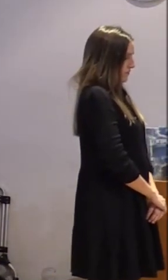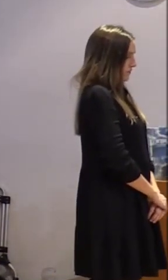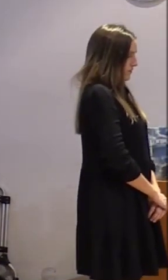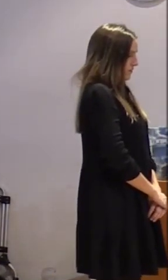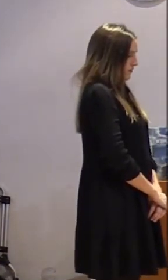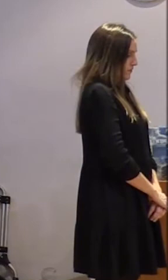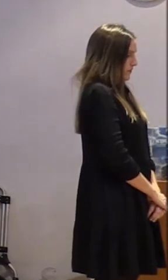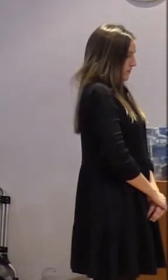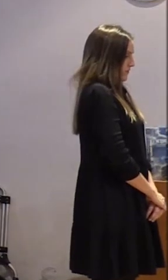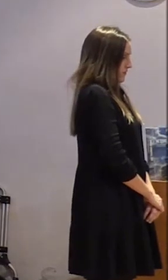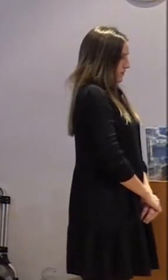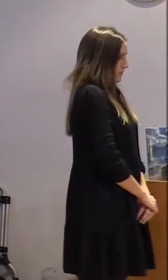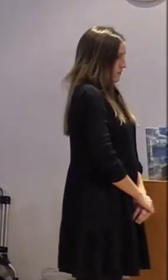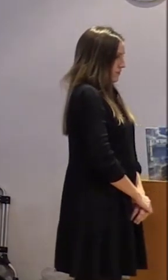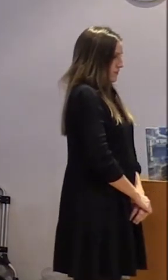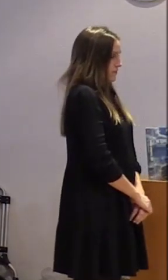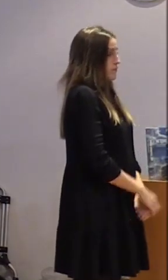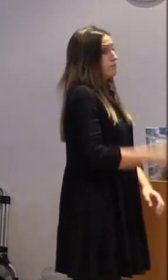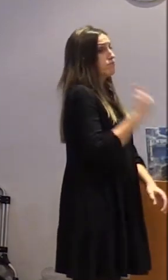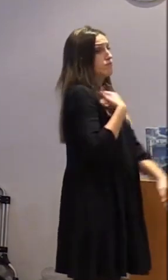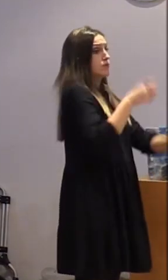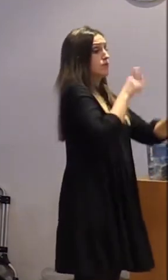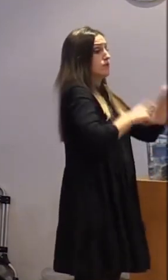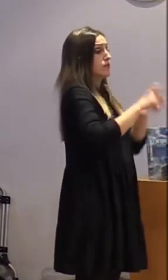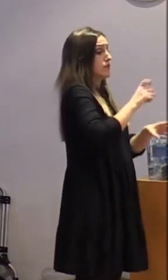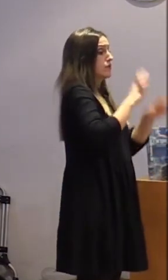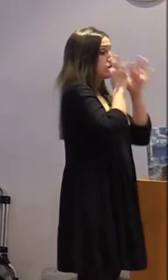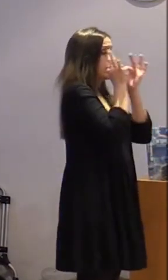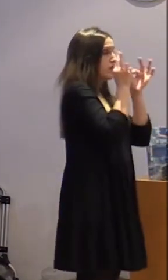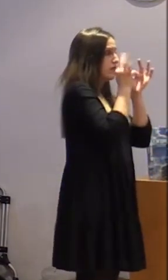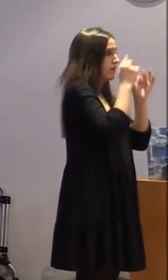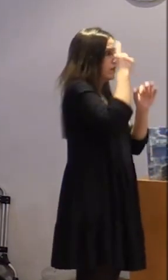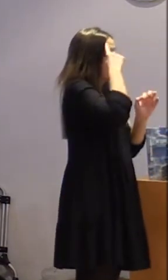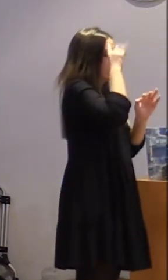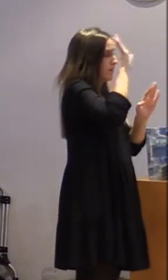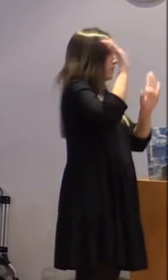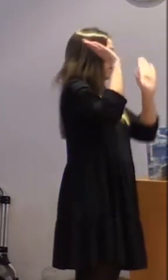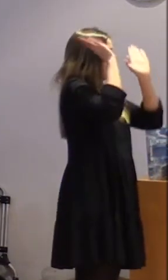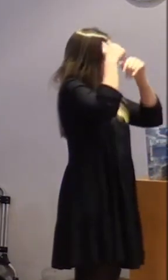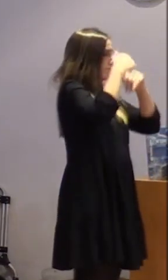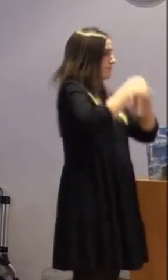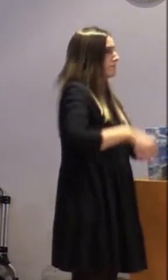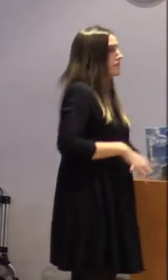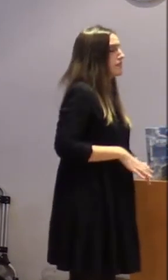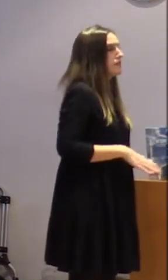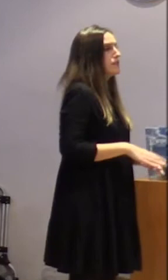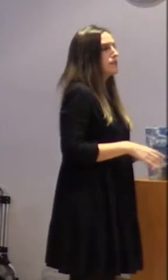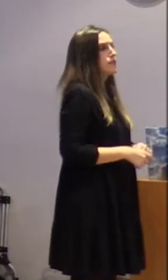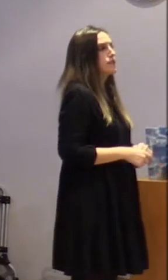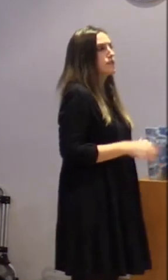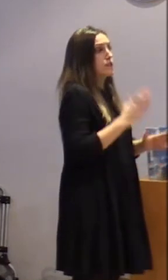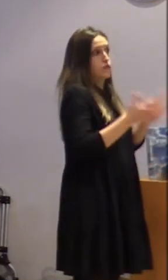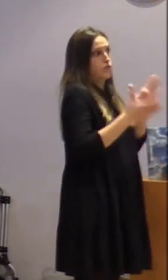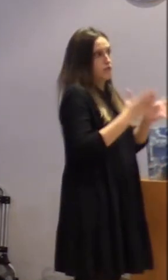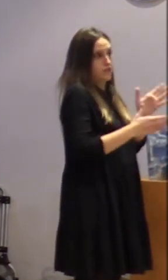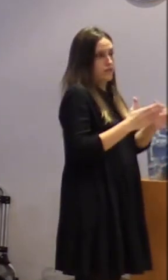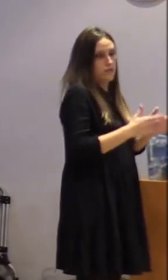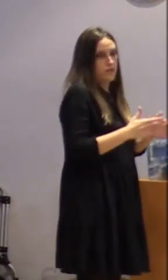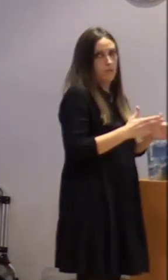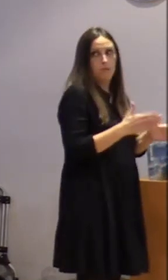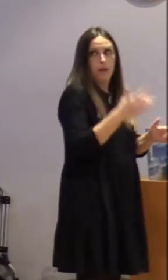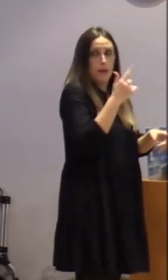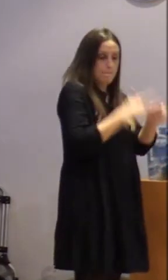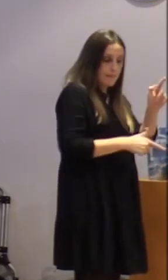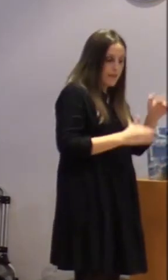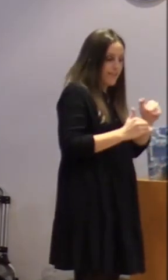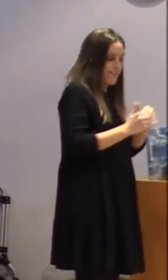presentes en sus pinturas. Me vuelvo a Dalí. A Dalí se le fue la chola, hablando mal, en su etapa ya media